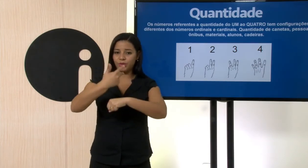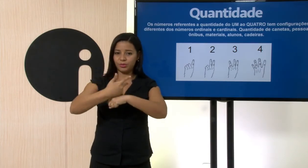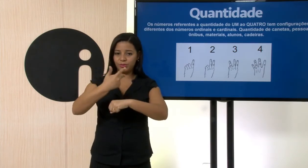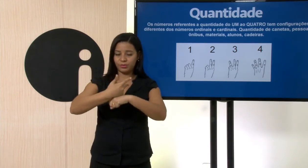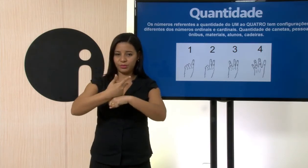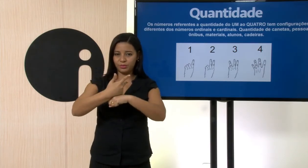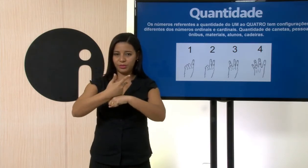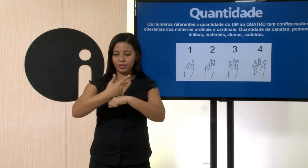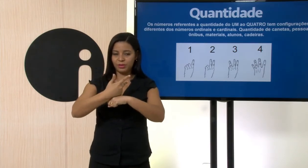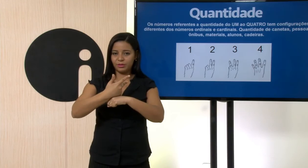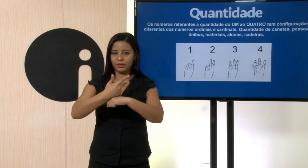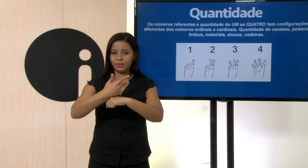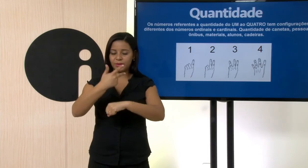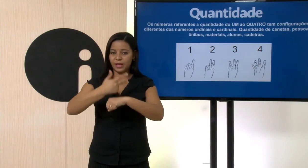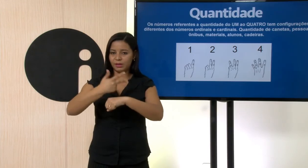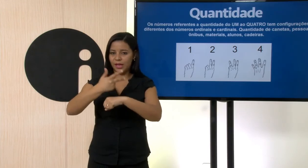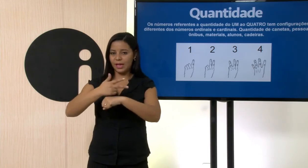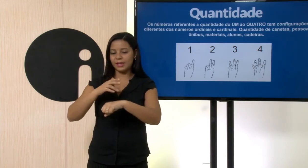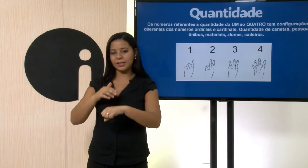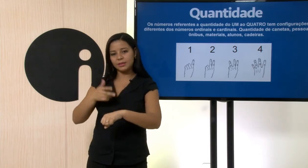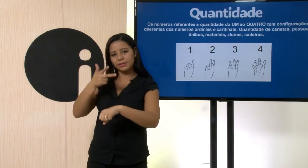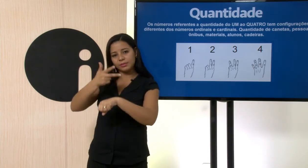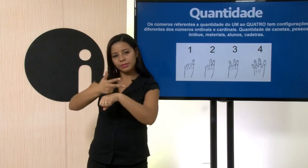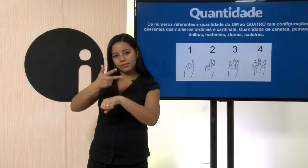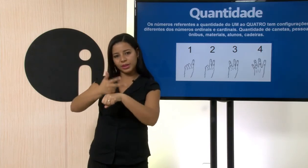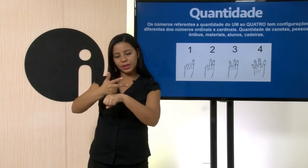vídeo, no celular eles